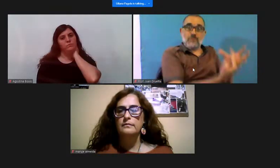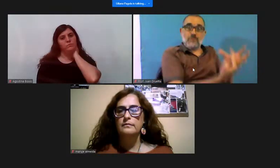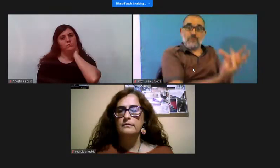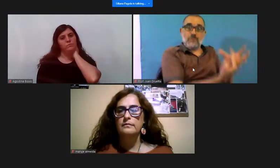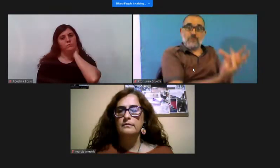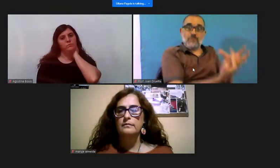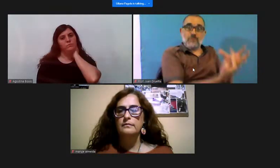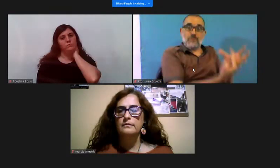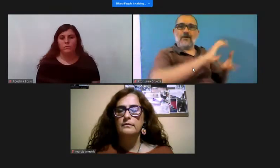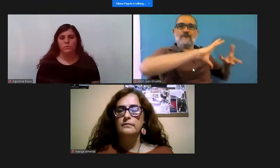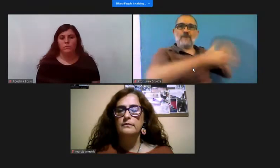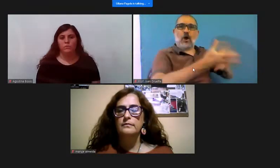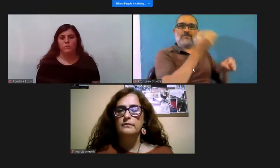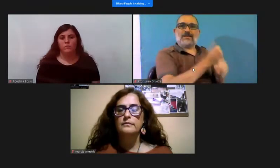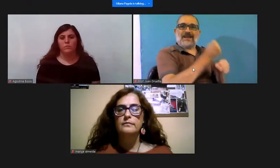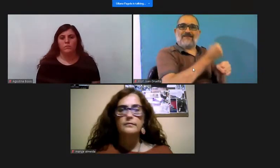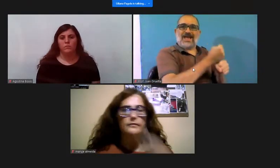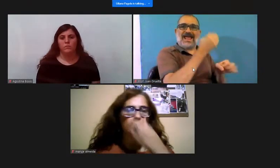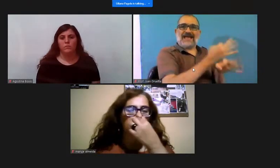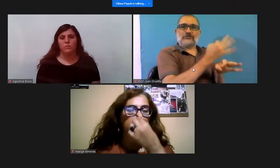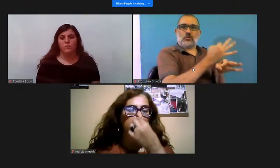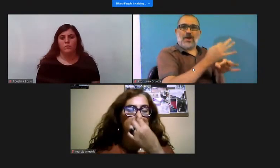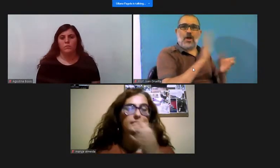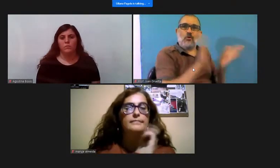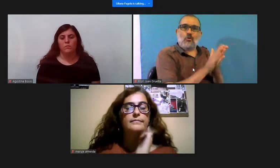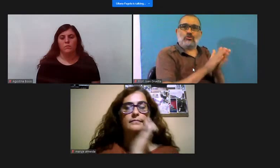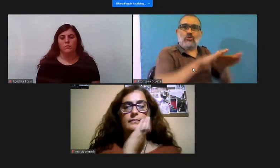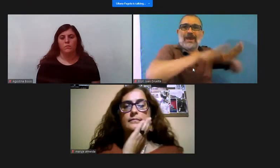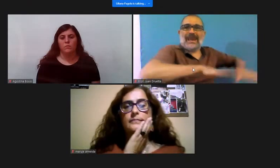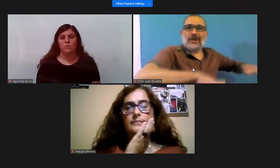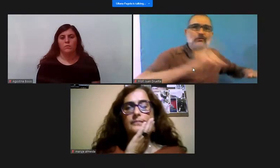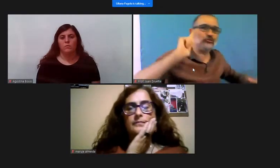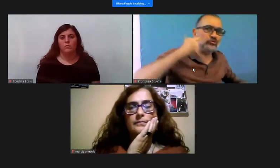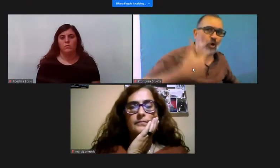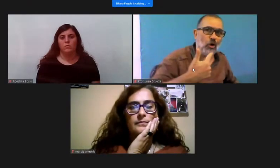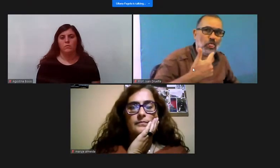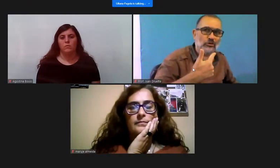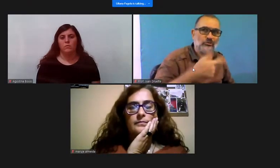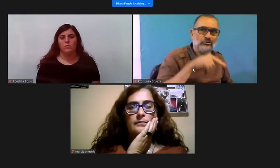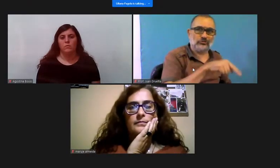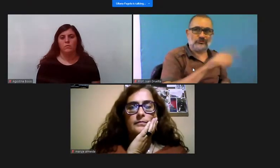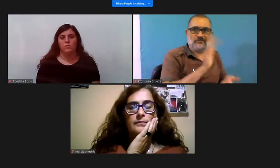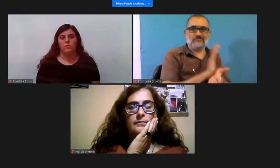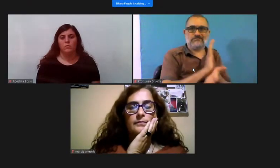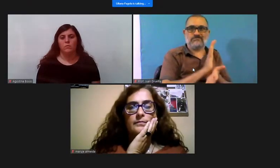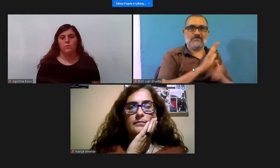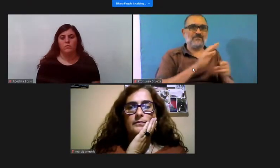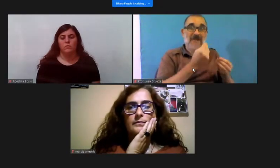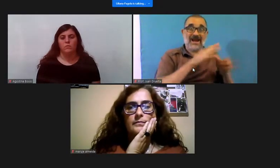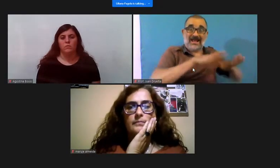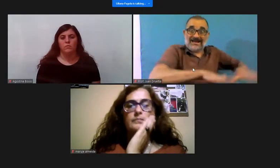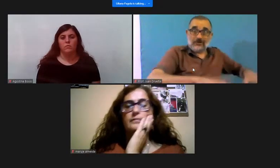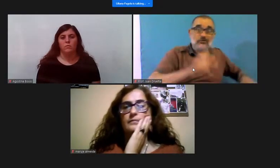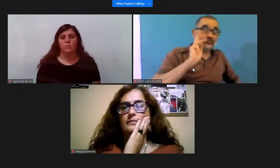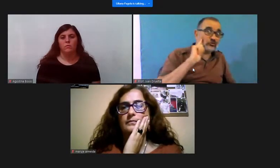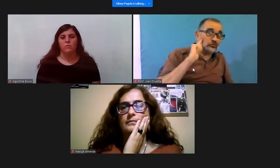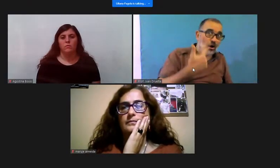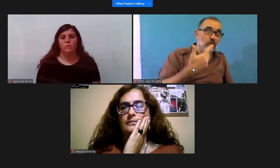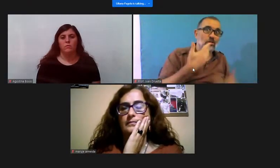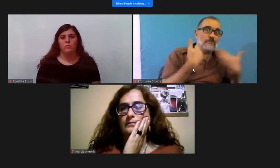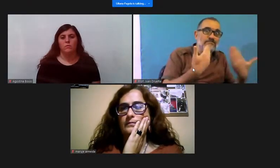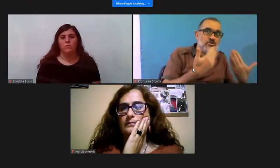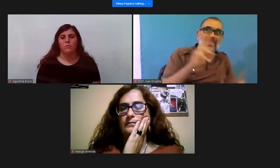la posibilidad de ver otra perspectiva y volver a esos espacios de trabajo y poder cambiar